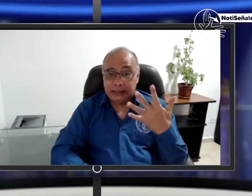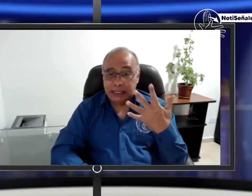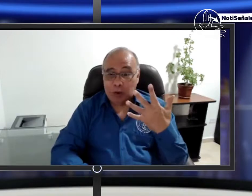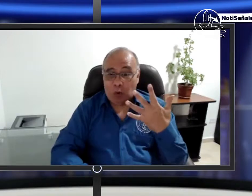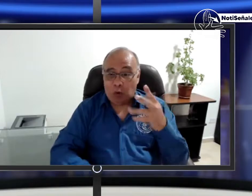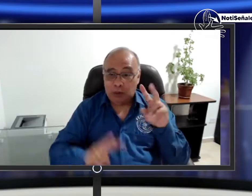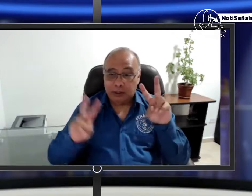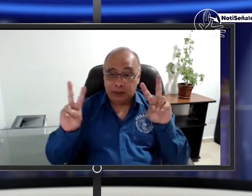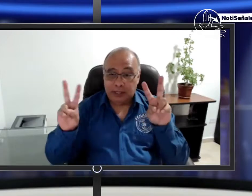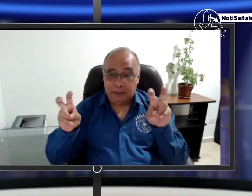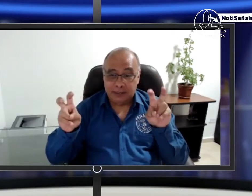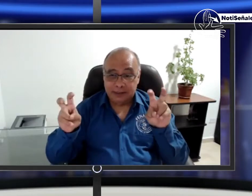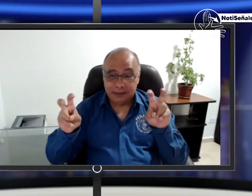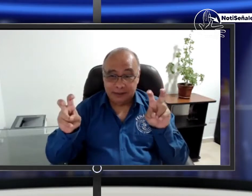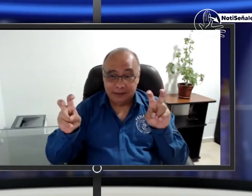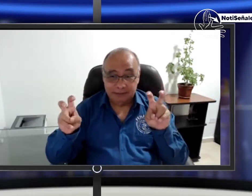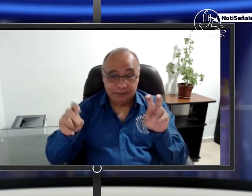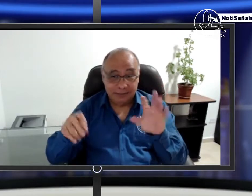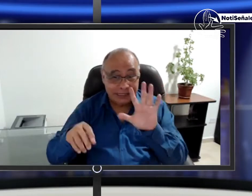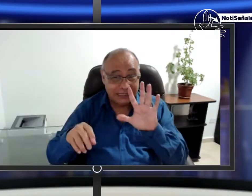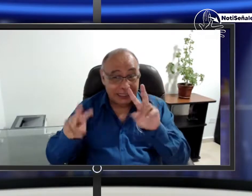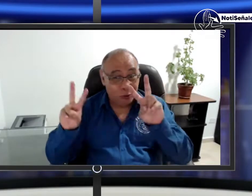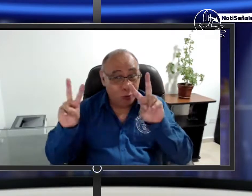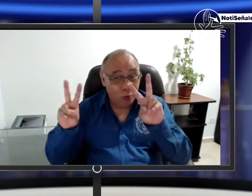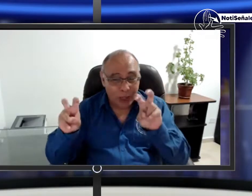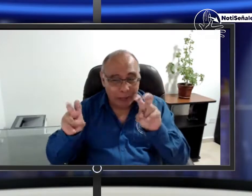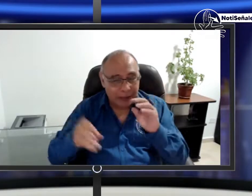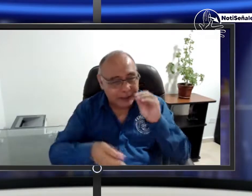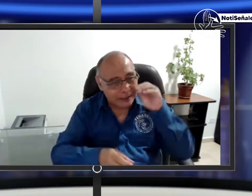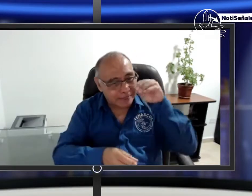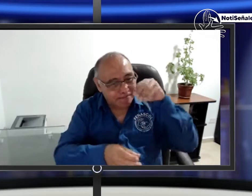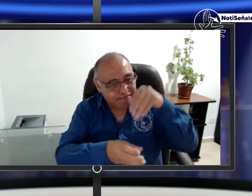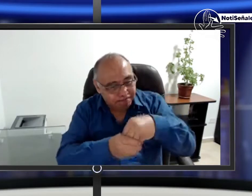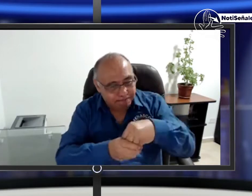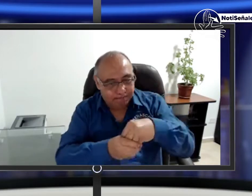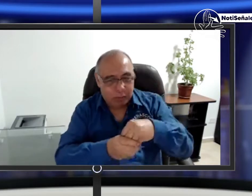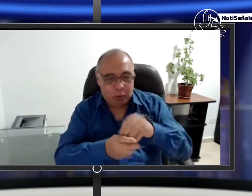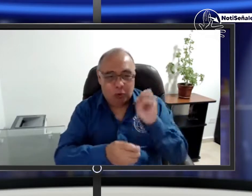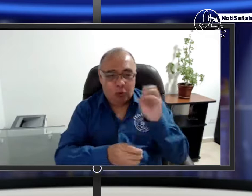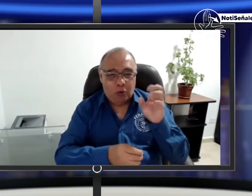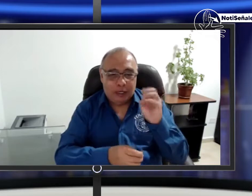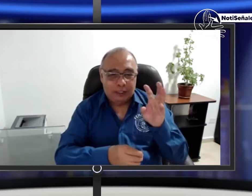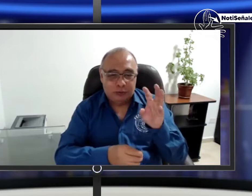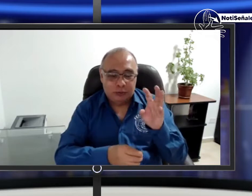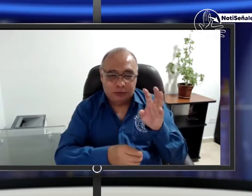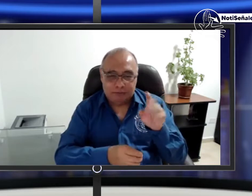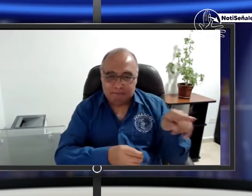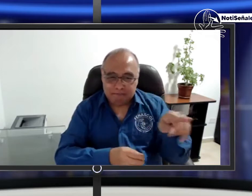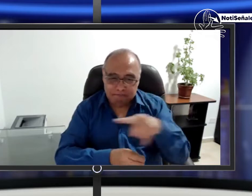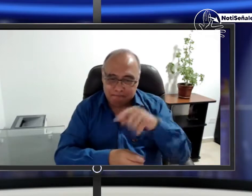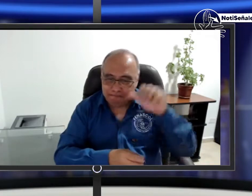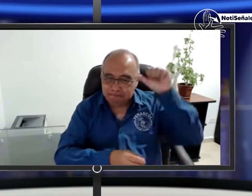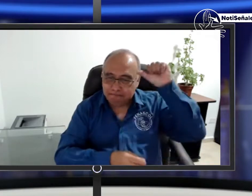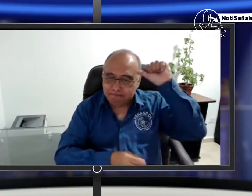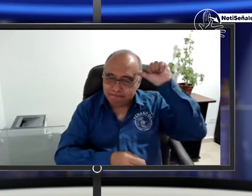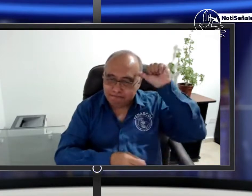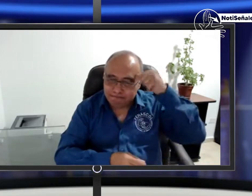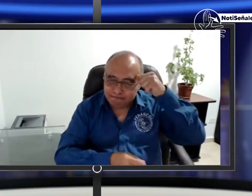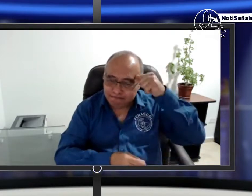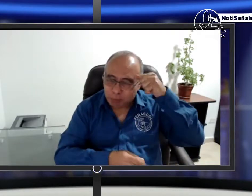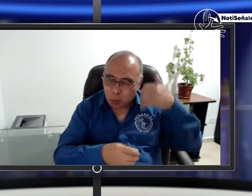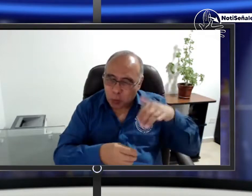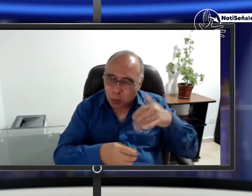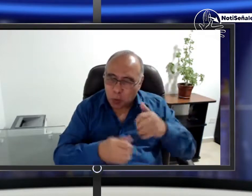importante e imperdible dado que hablamos de cinco temas que están inmersos en este